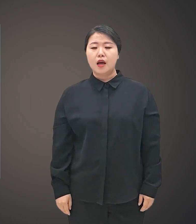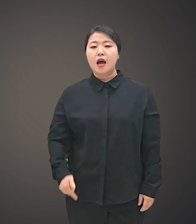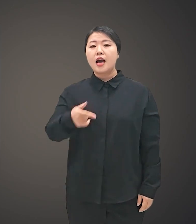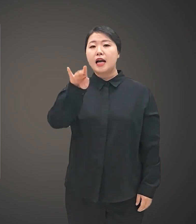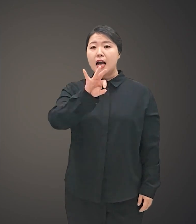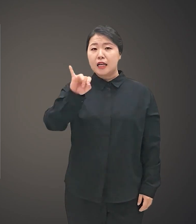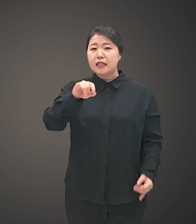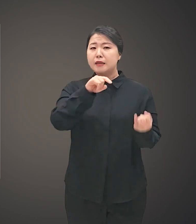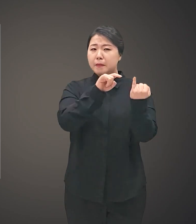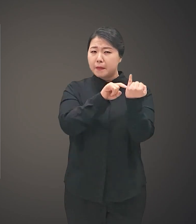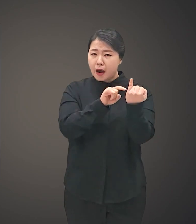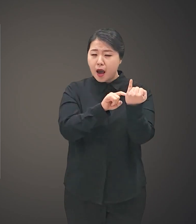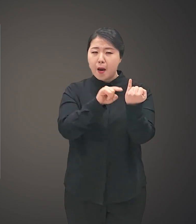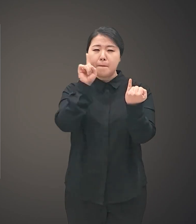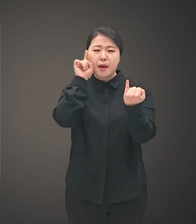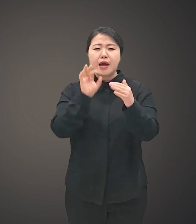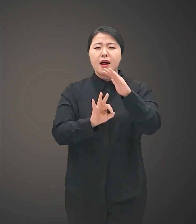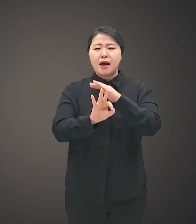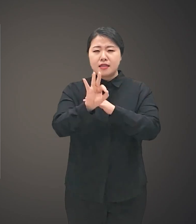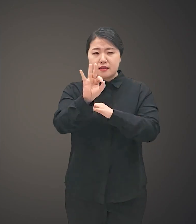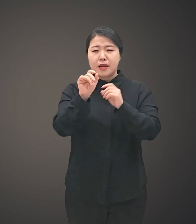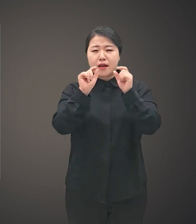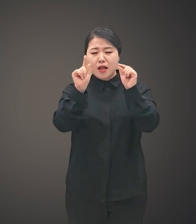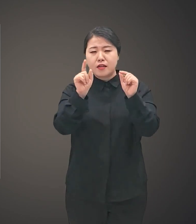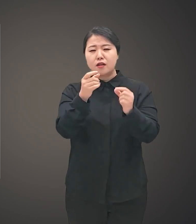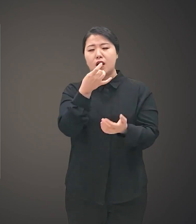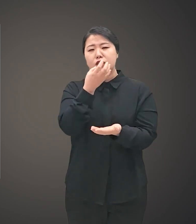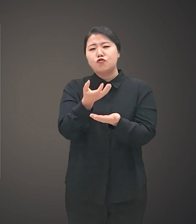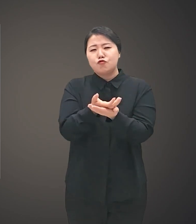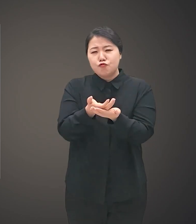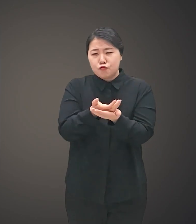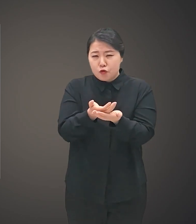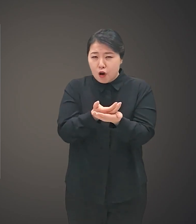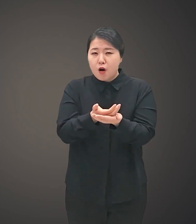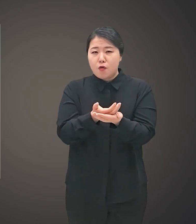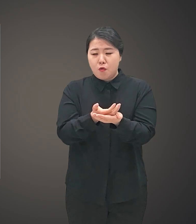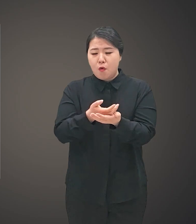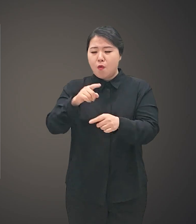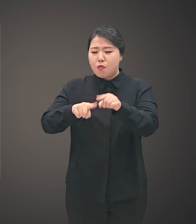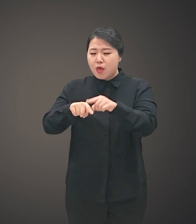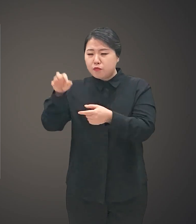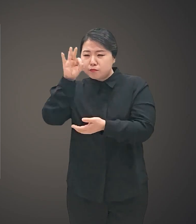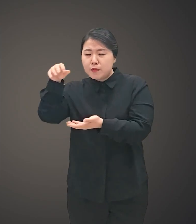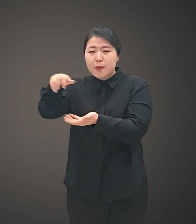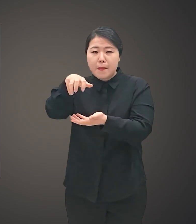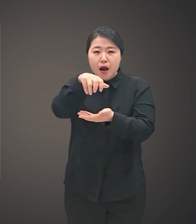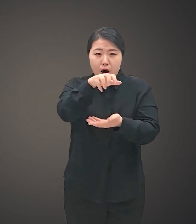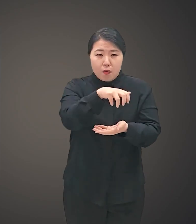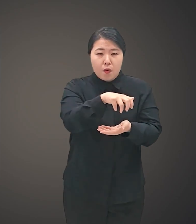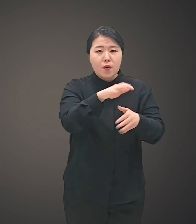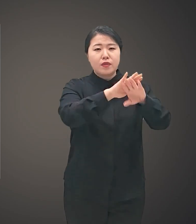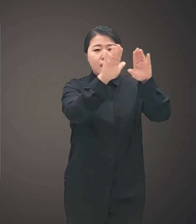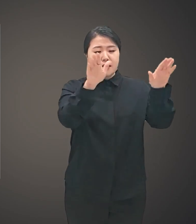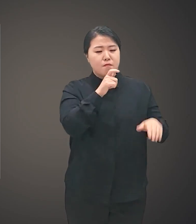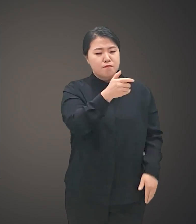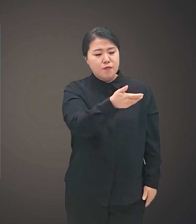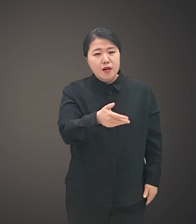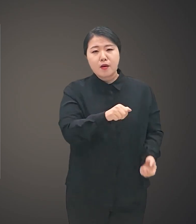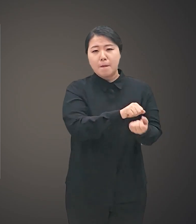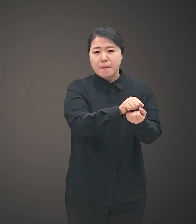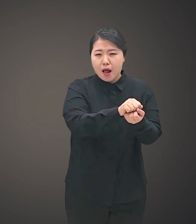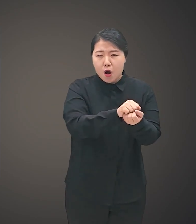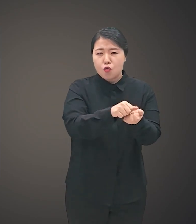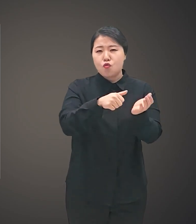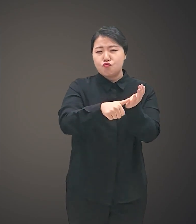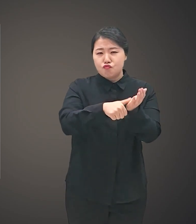매일 아침 일어나 죽을 끓이고 장작을 찾아오고 낮에는 보수천까지 가서 빨래하고 물을 길어오면서 보급품을 나르며